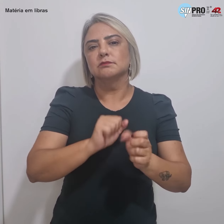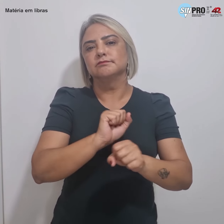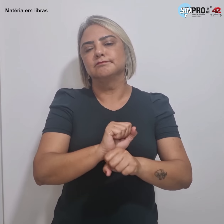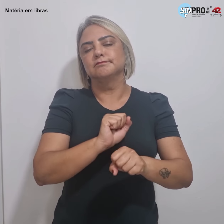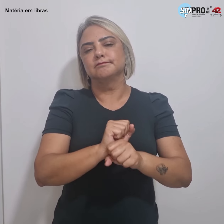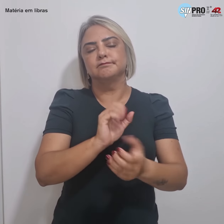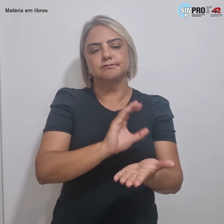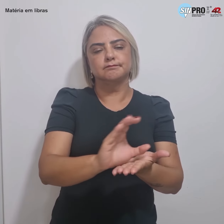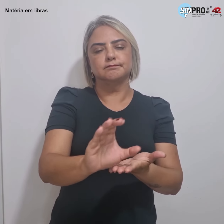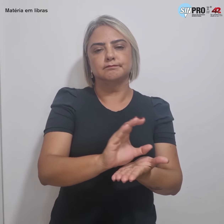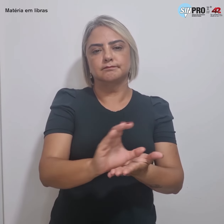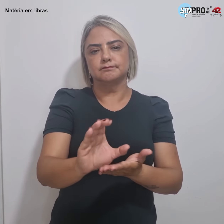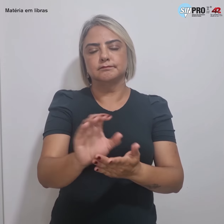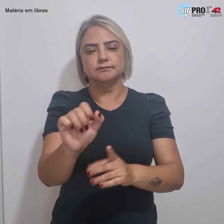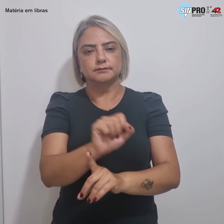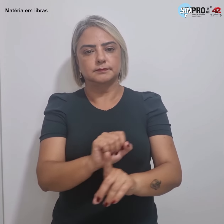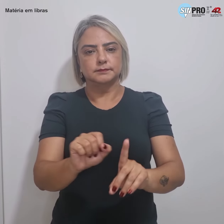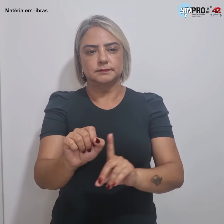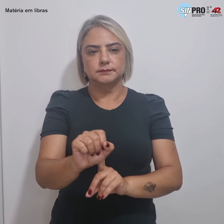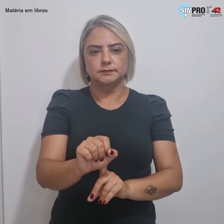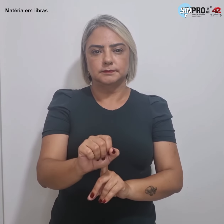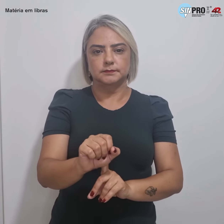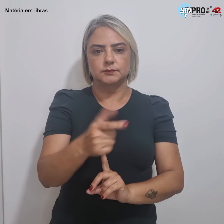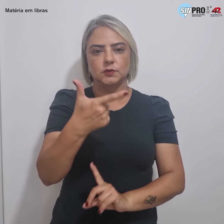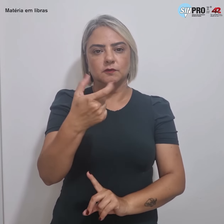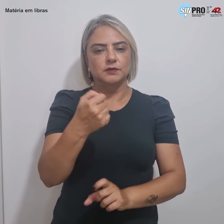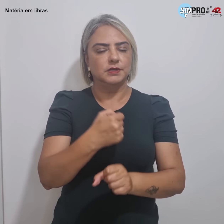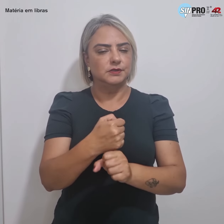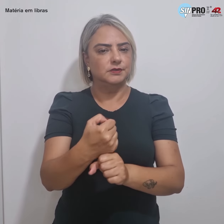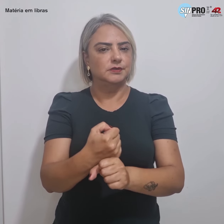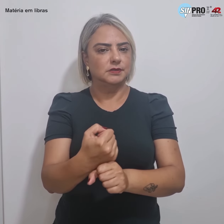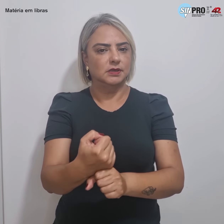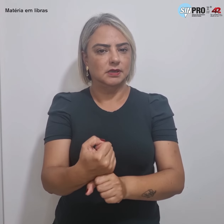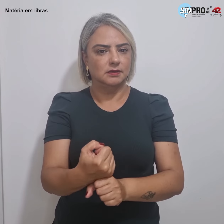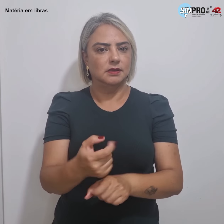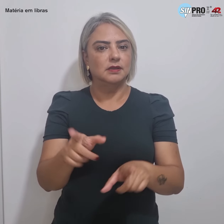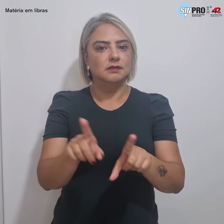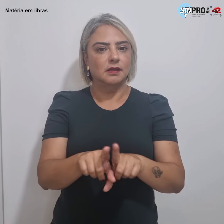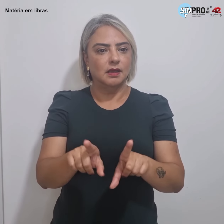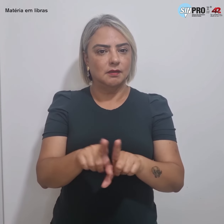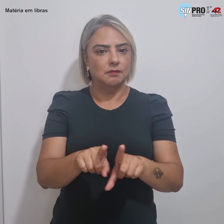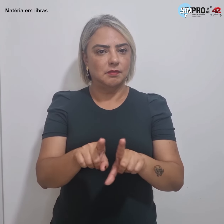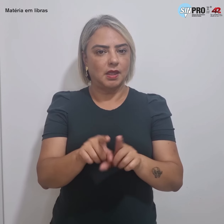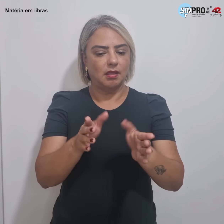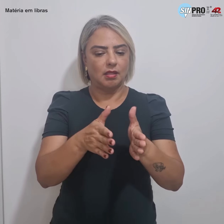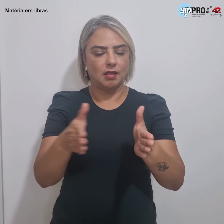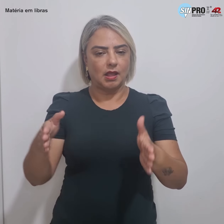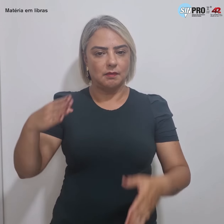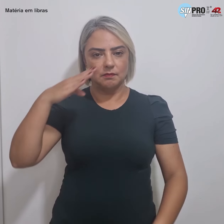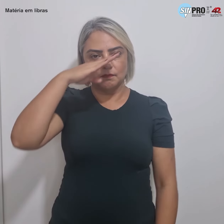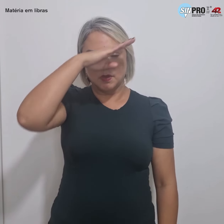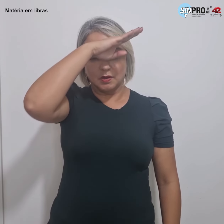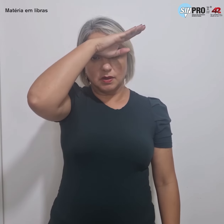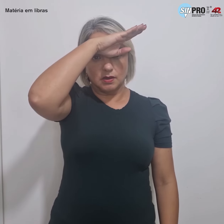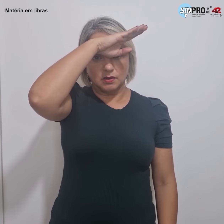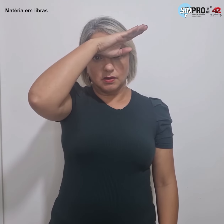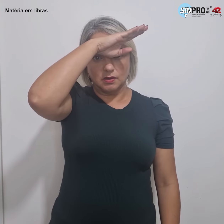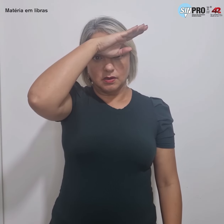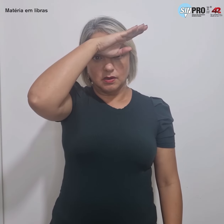investimentos sociais por 20 anos. Sem falar que a era bolsonado é